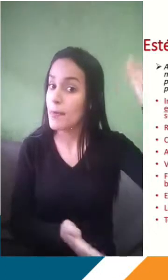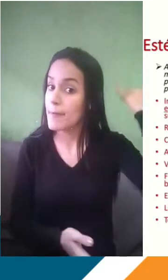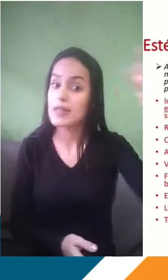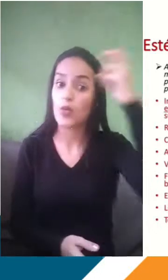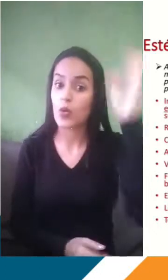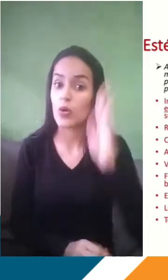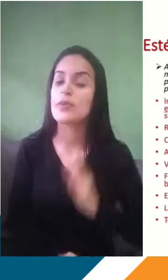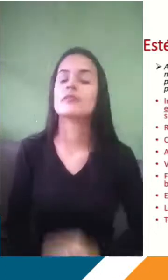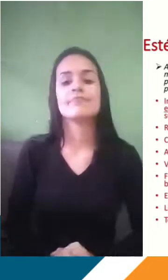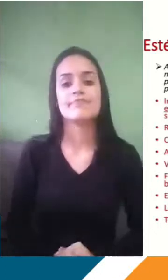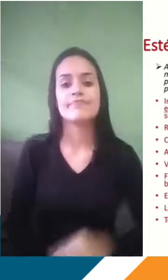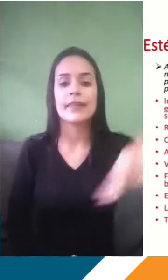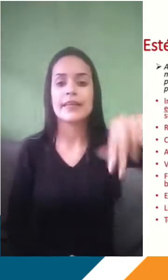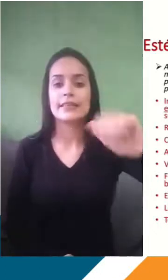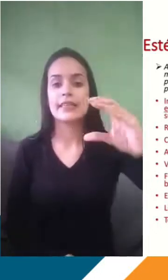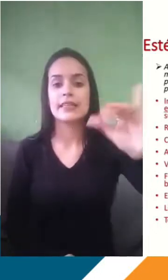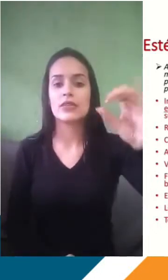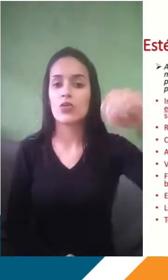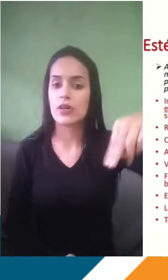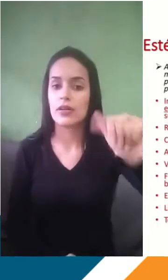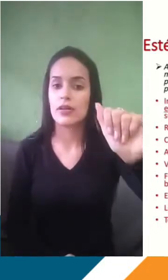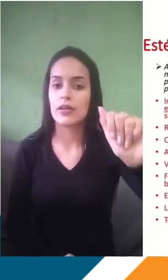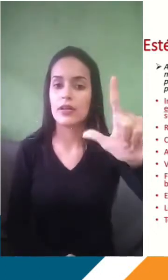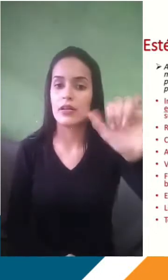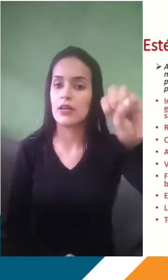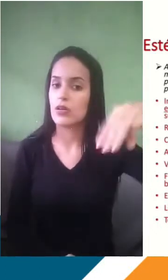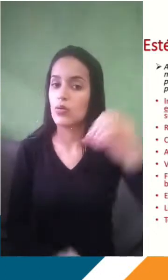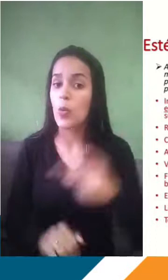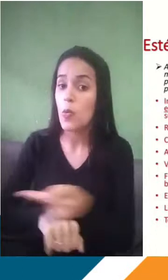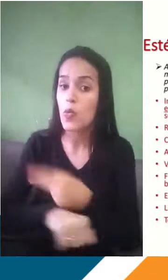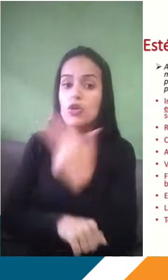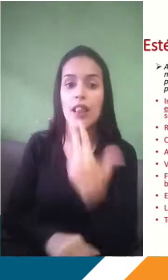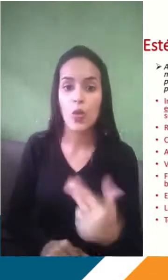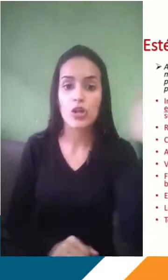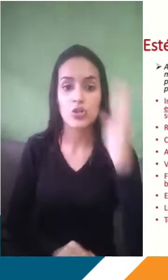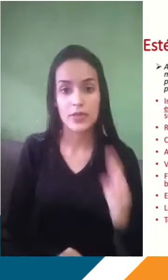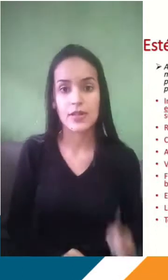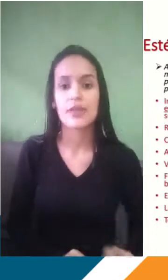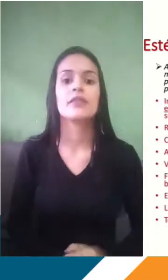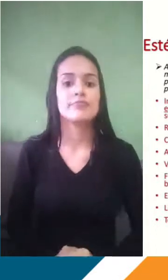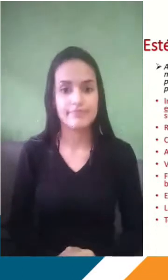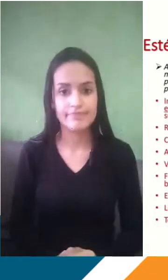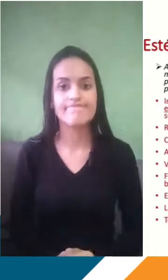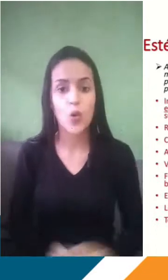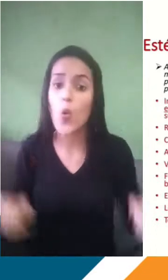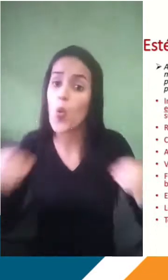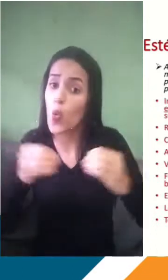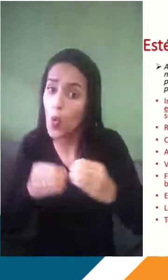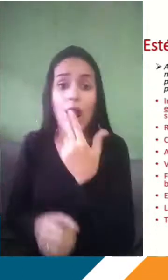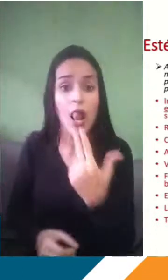pela linguagem brasileira, a aproximação da linguagem oral com utilização da linguagem coloquial e